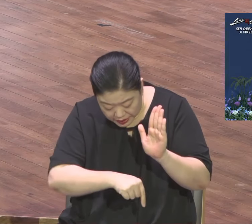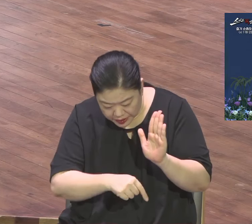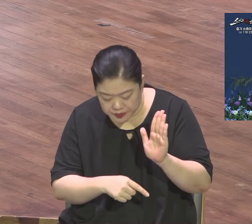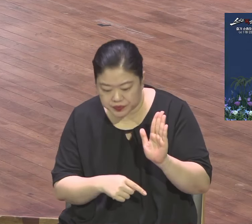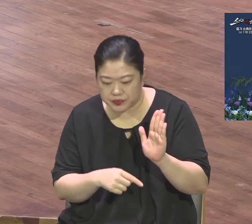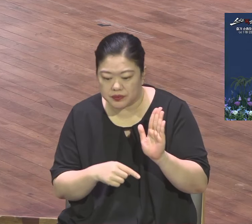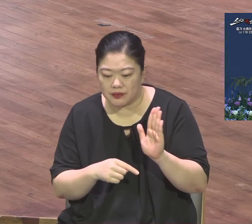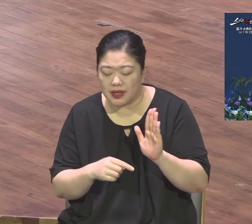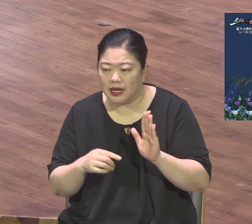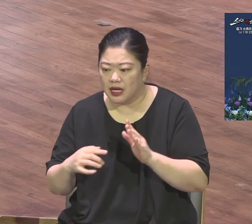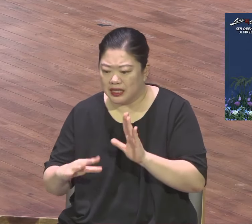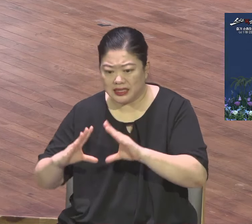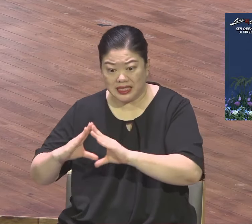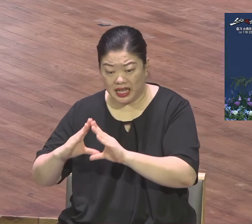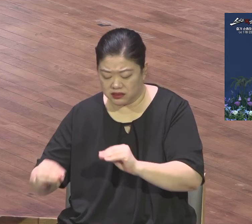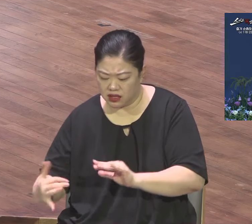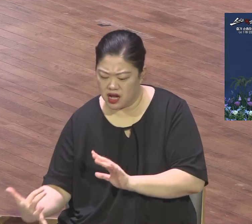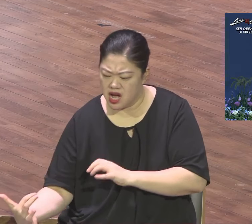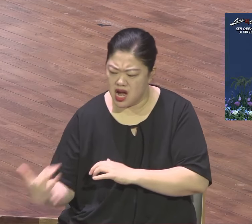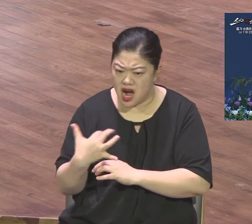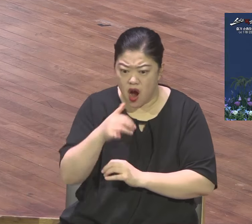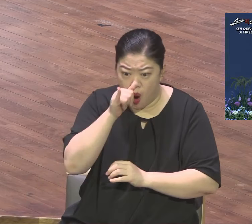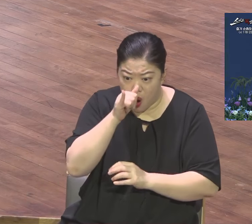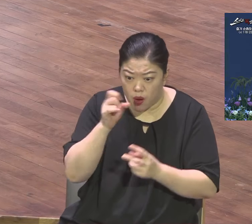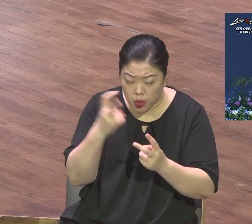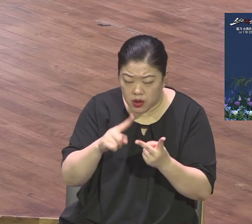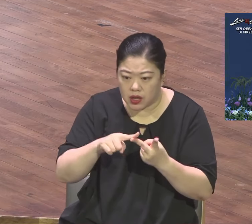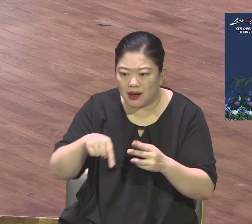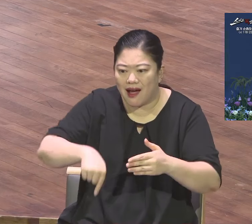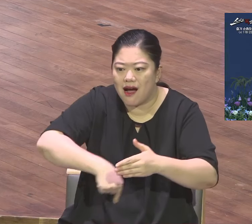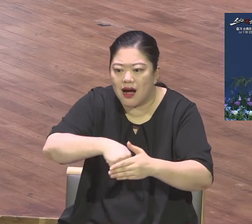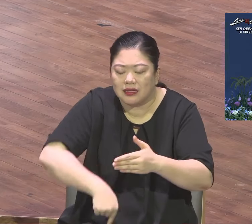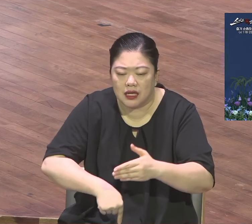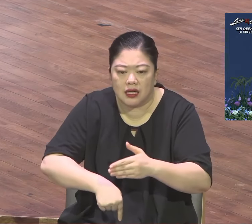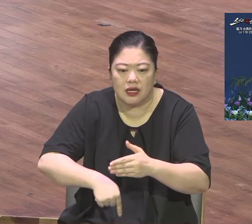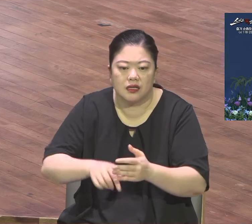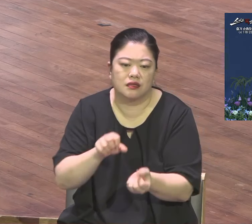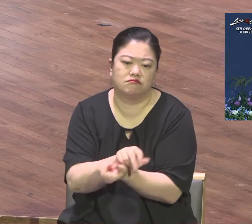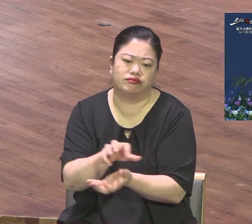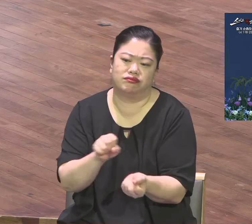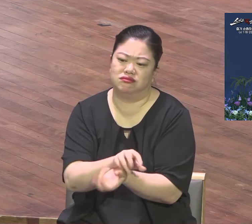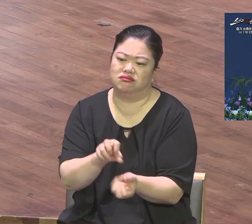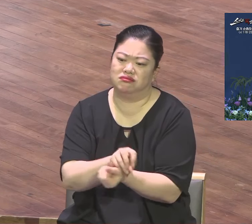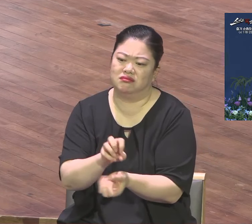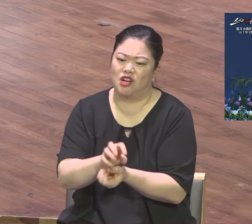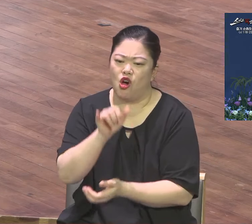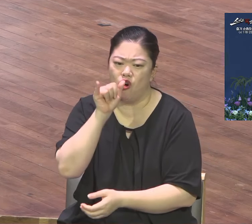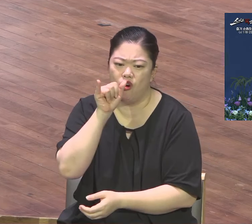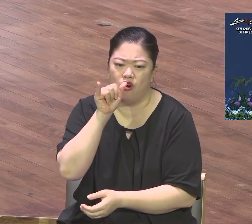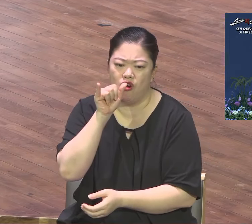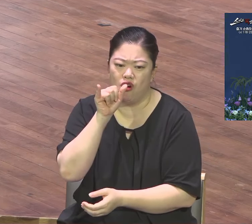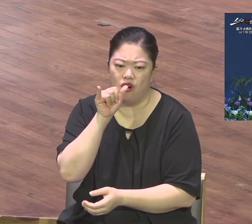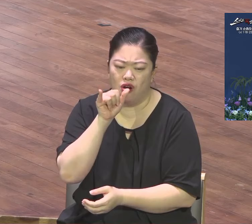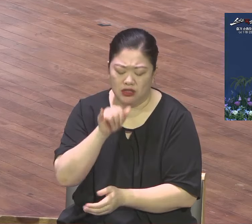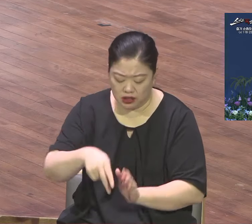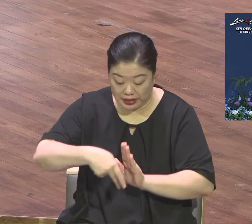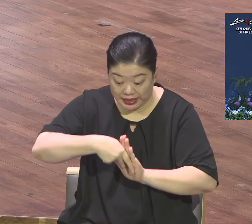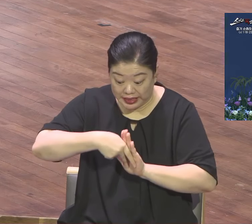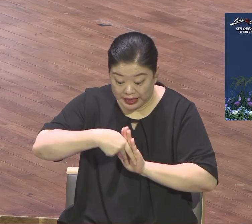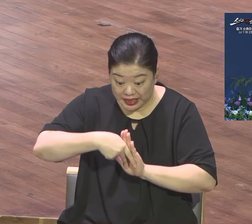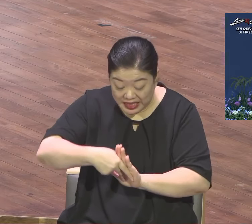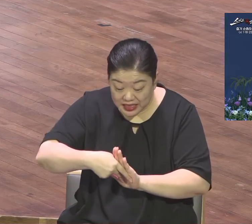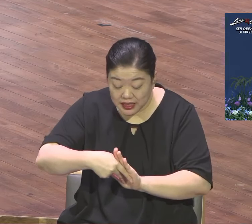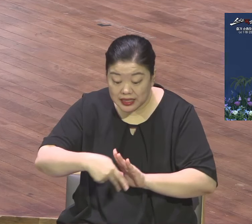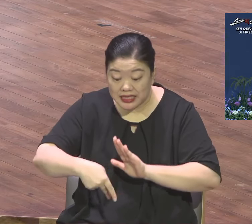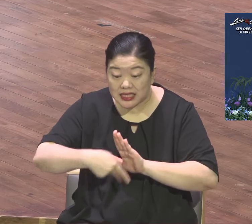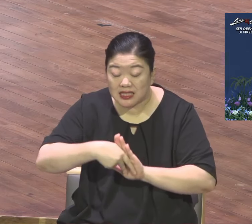내전이 많았어요. 정변이 많았습니다. 그래서 이사야가 활동할 때만 왕이